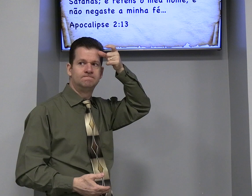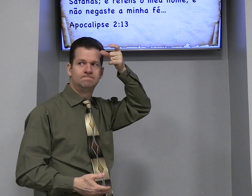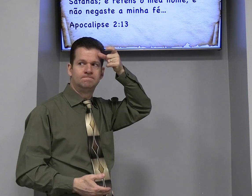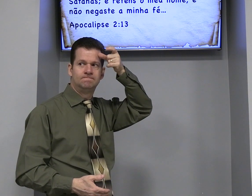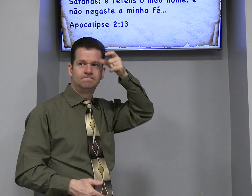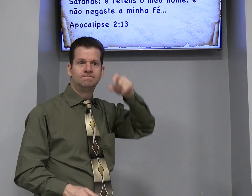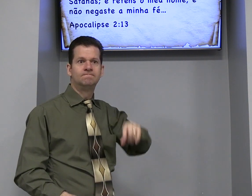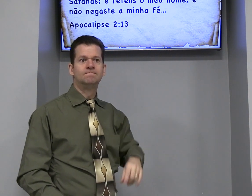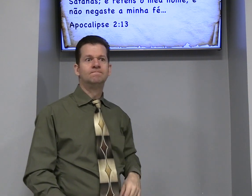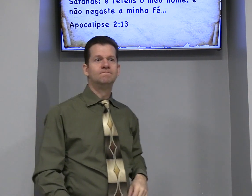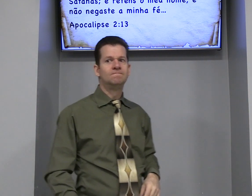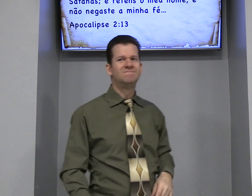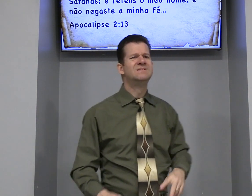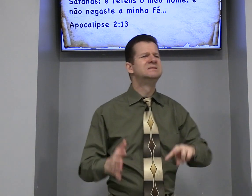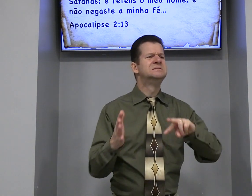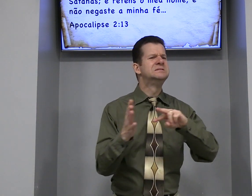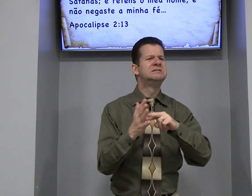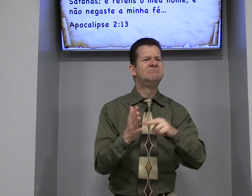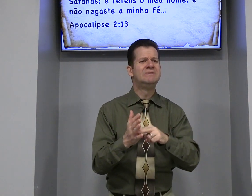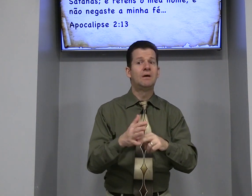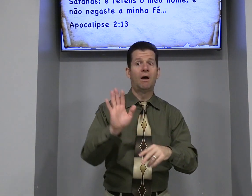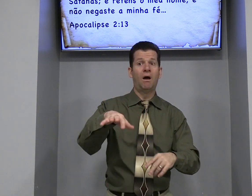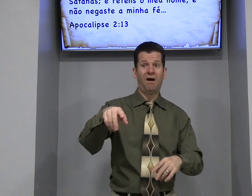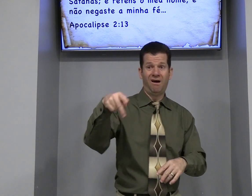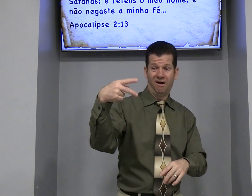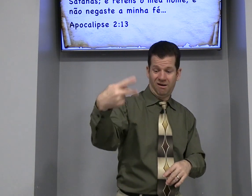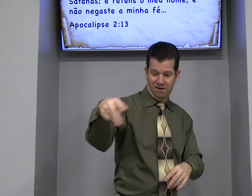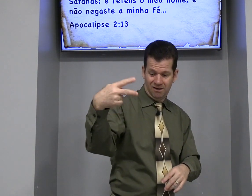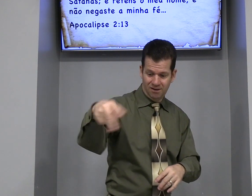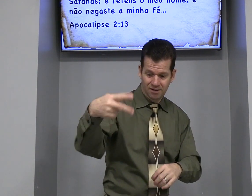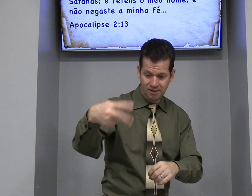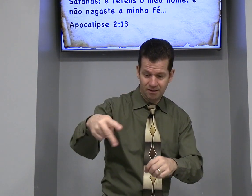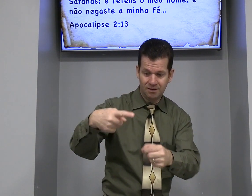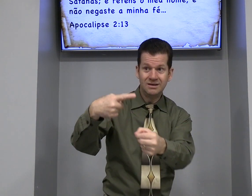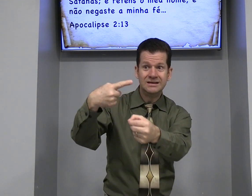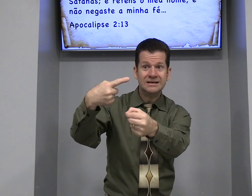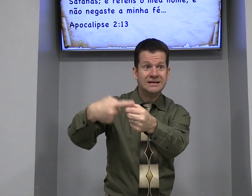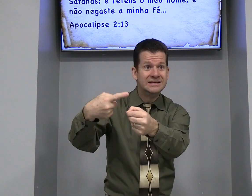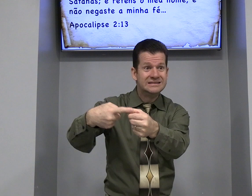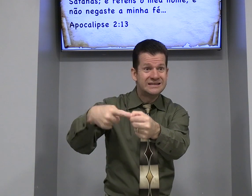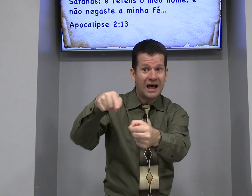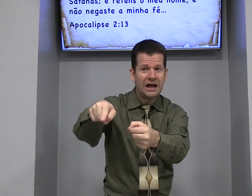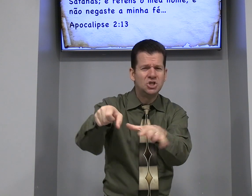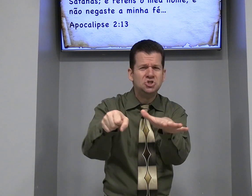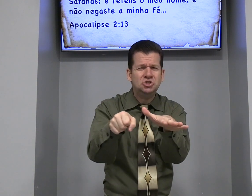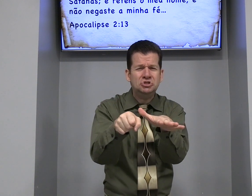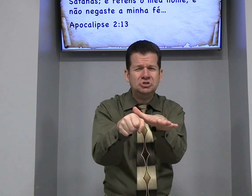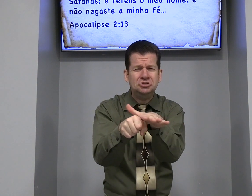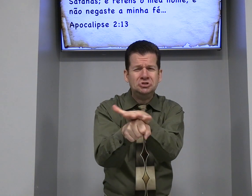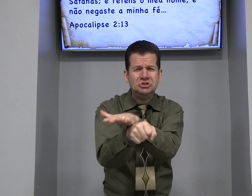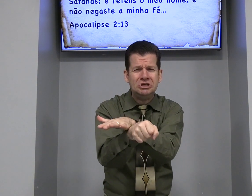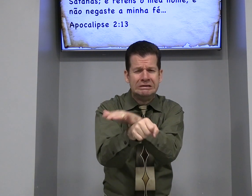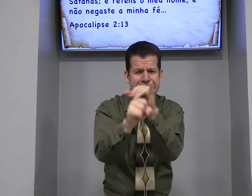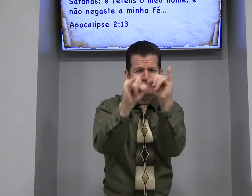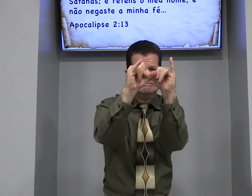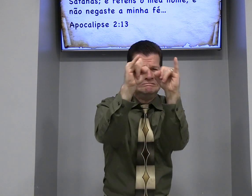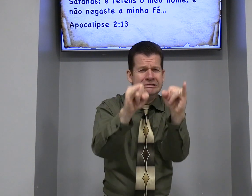De Satanás. Significa o quê? Sua cidade é cheio